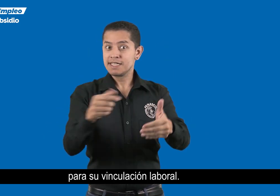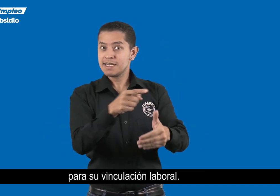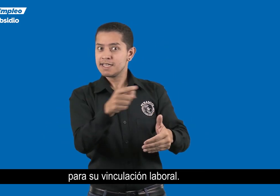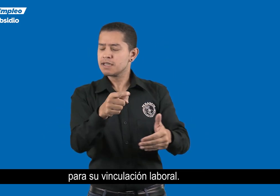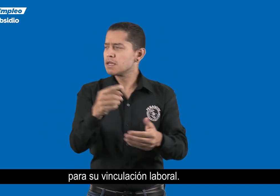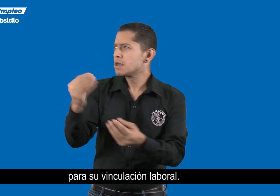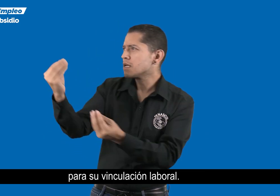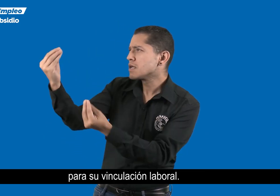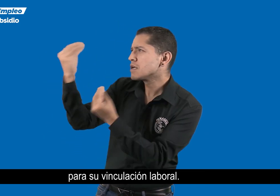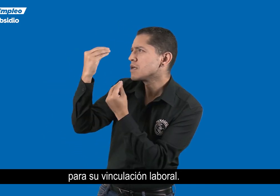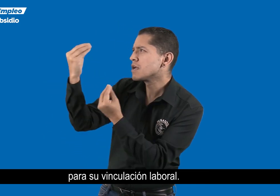laboral.